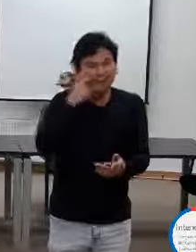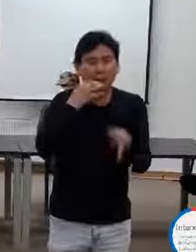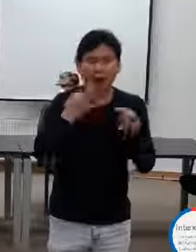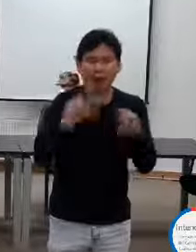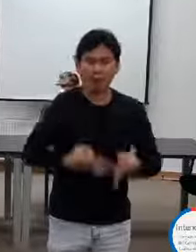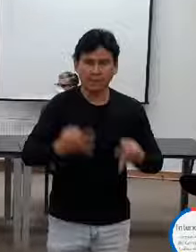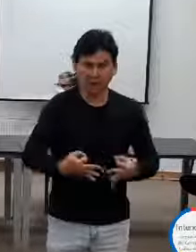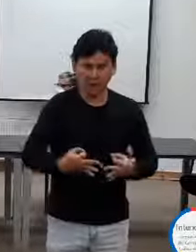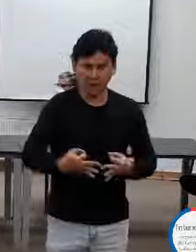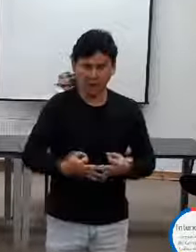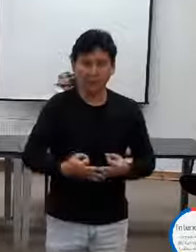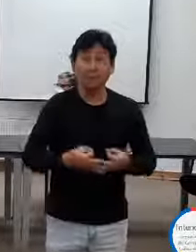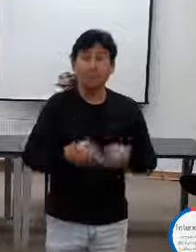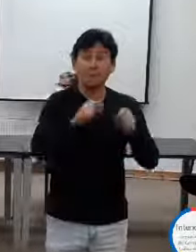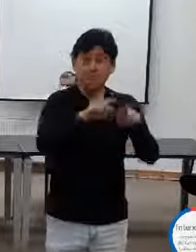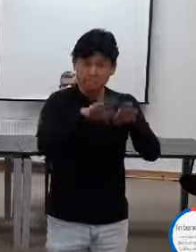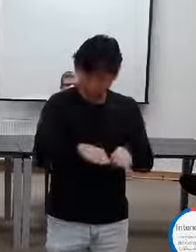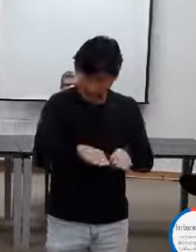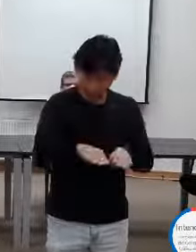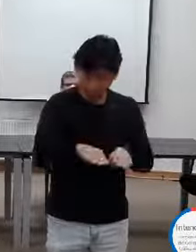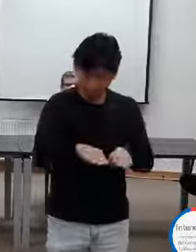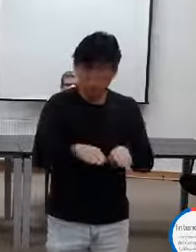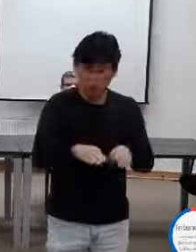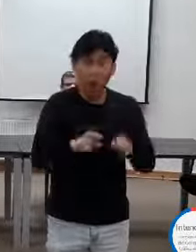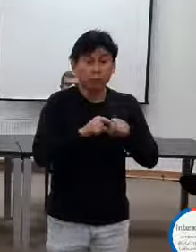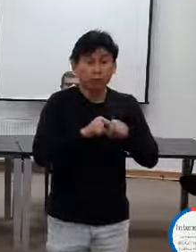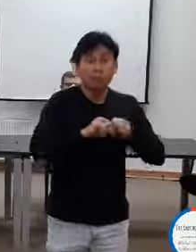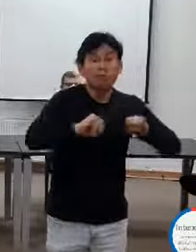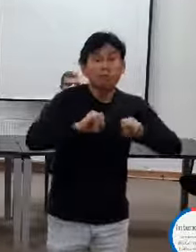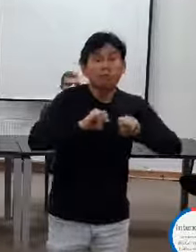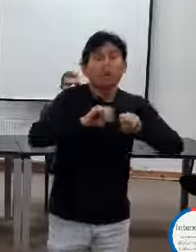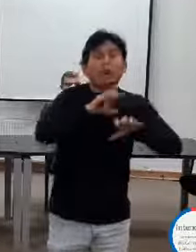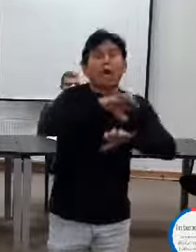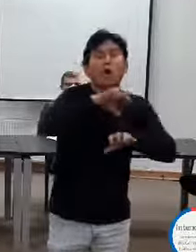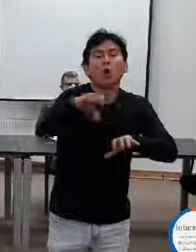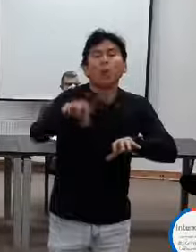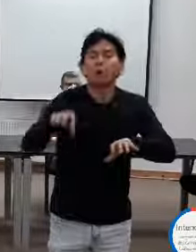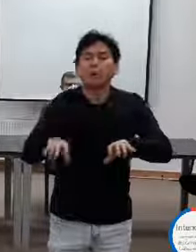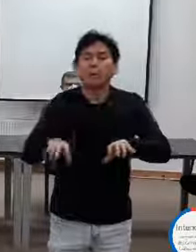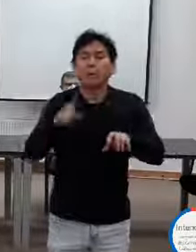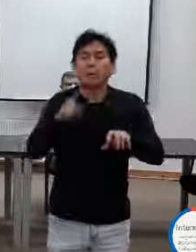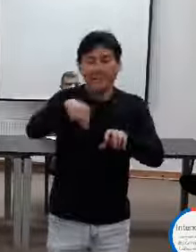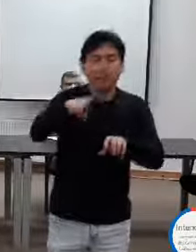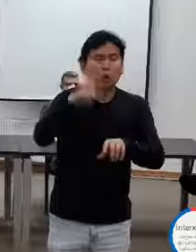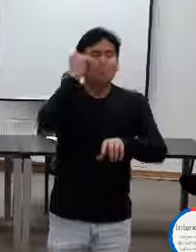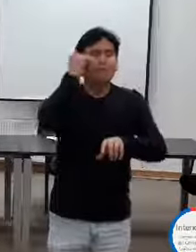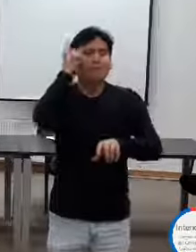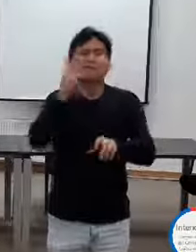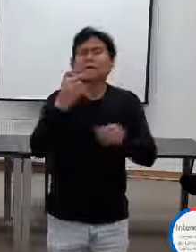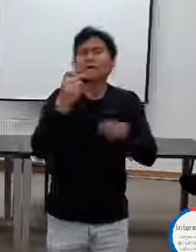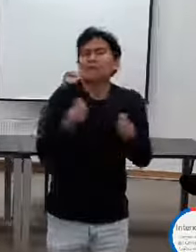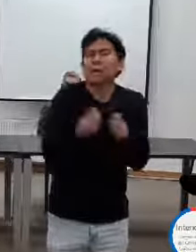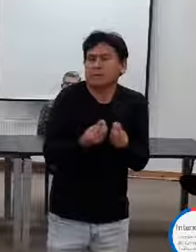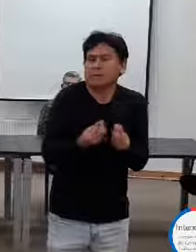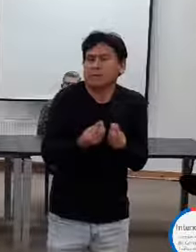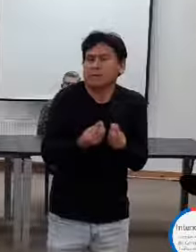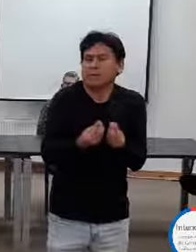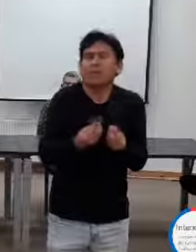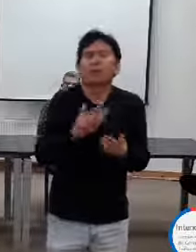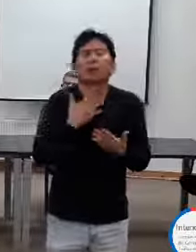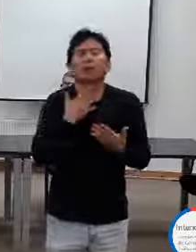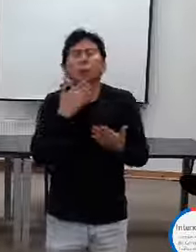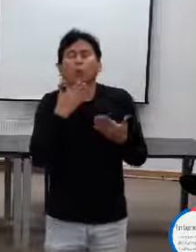oficial. Y eso mismo se socialice con las comunidades para que las comunidades sepan qué es lo que se está haciendo, a qué se atiene. Cosas desde cómo,